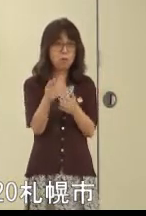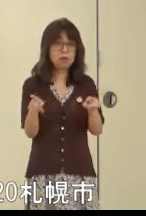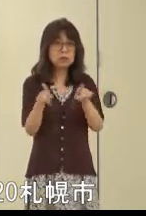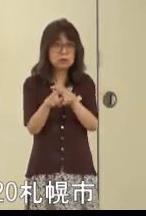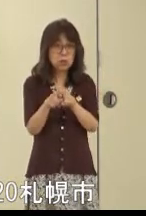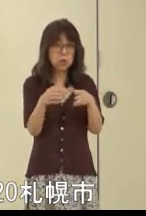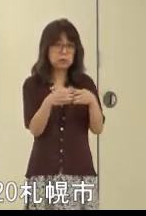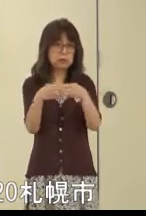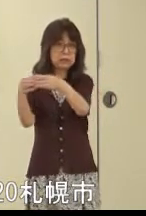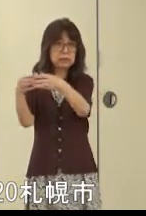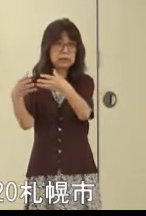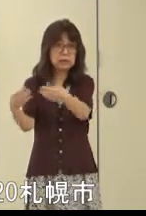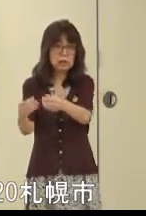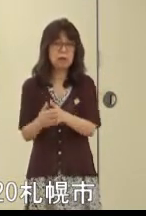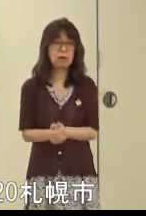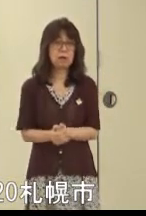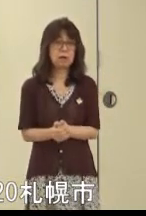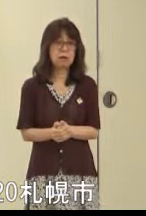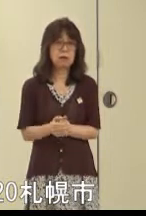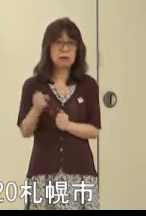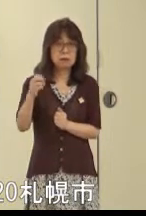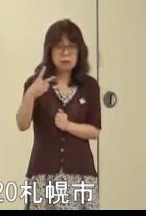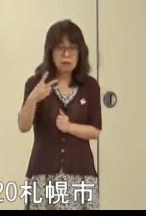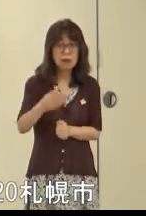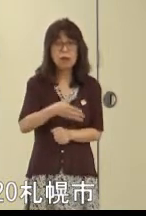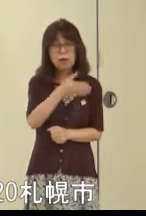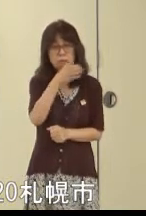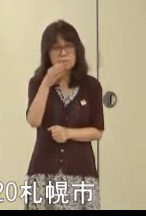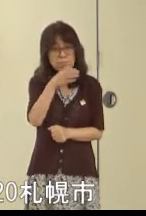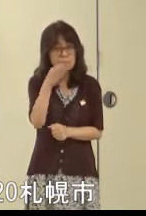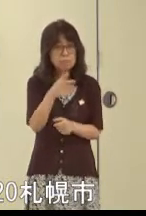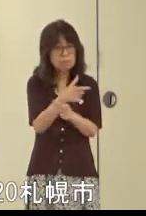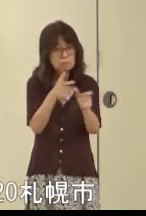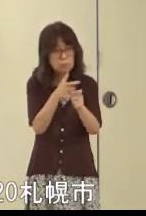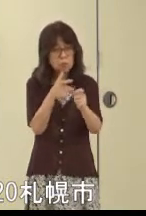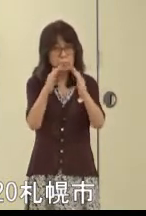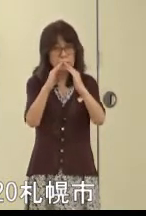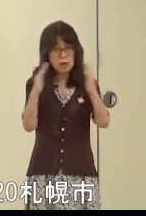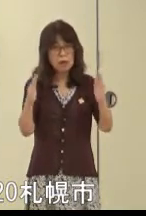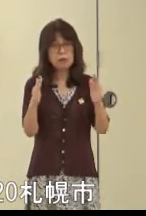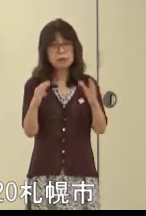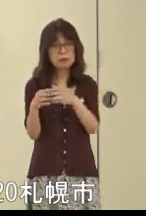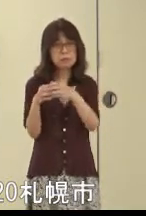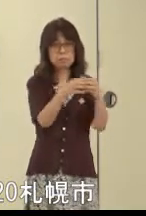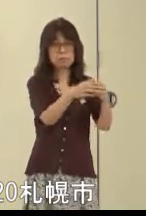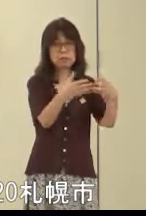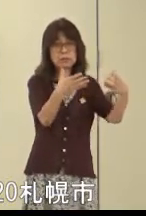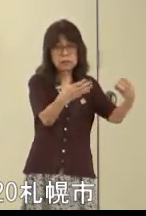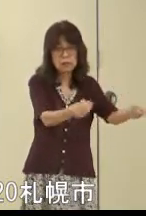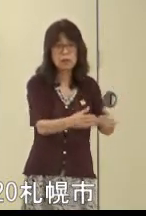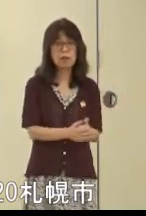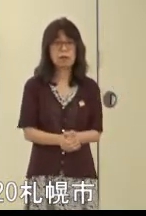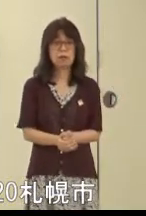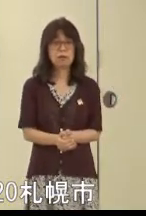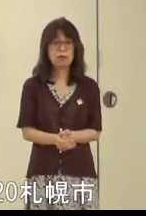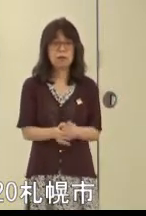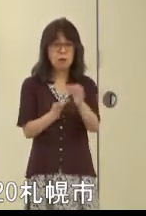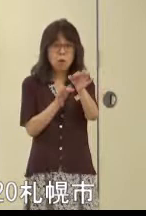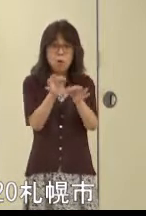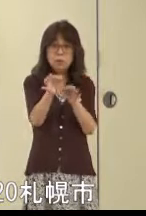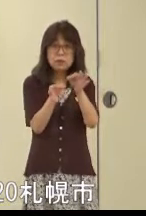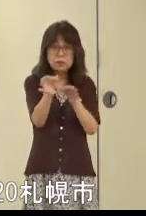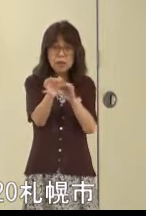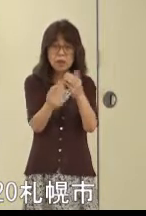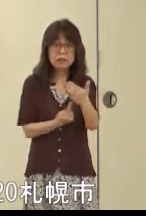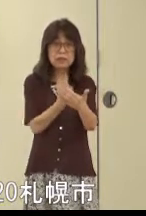たそしてやっぱり飲み会を一緒に行ったという事ですまあこれはのお店に入った